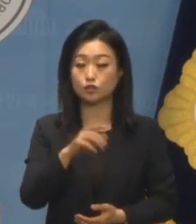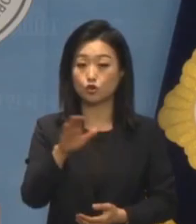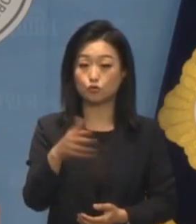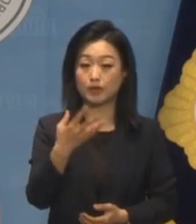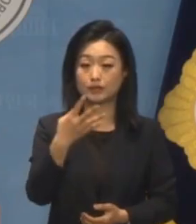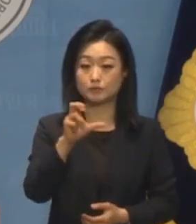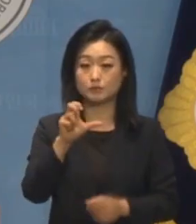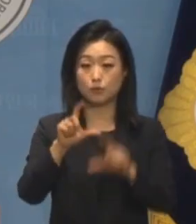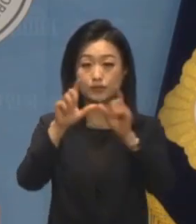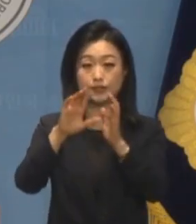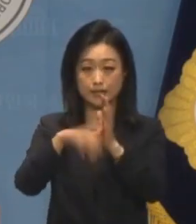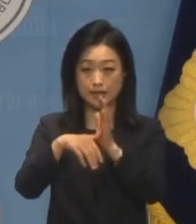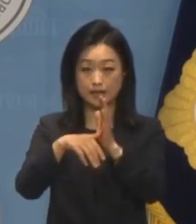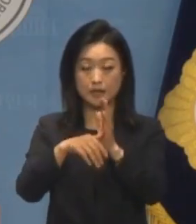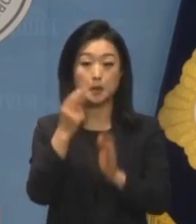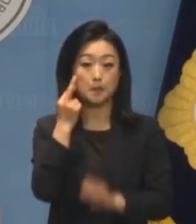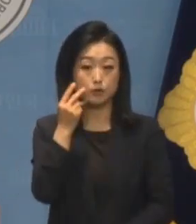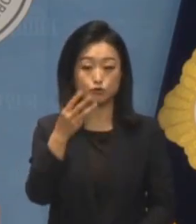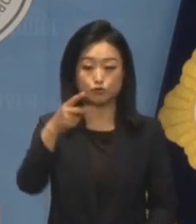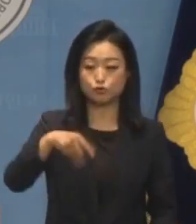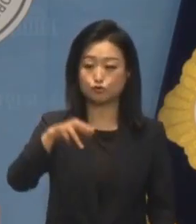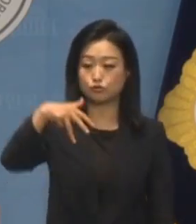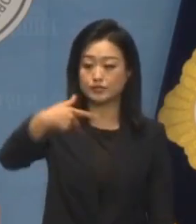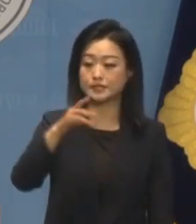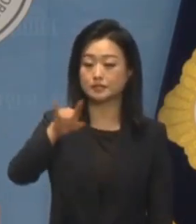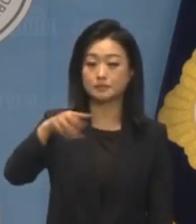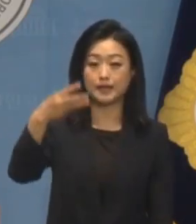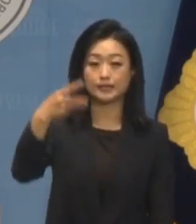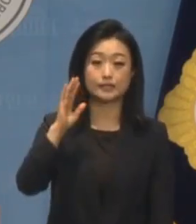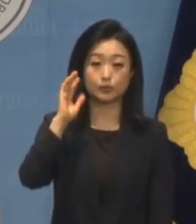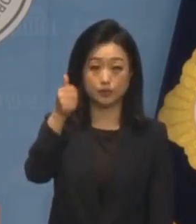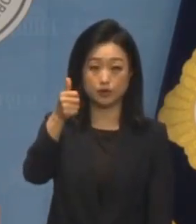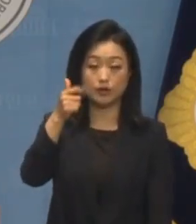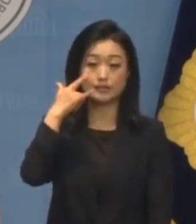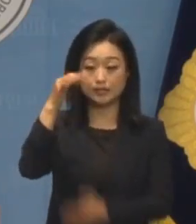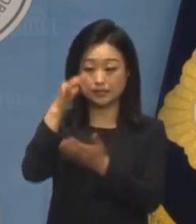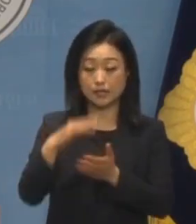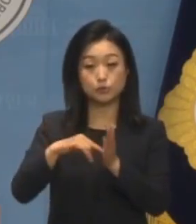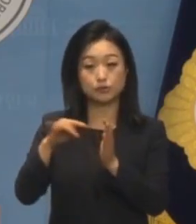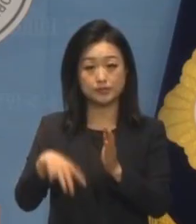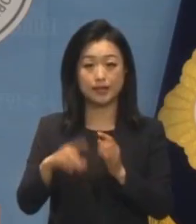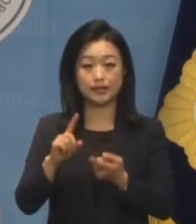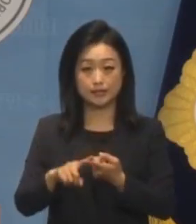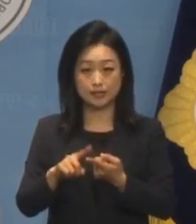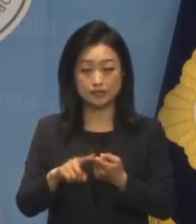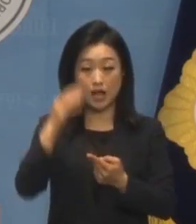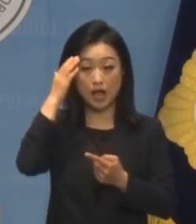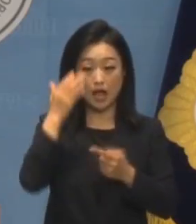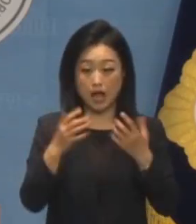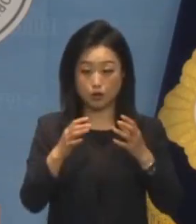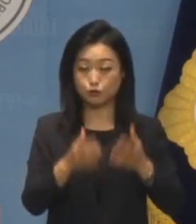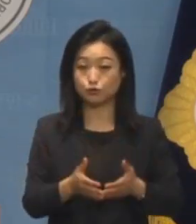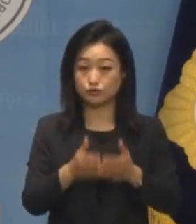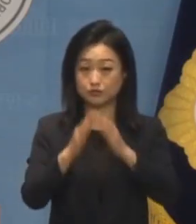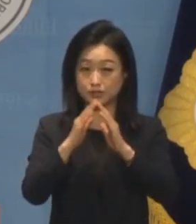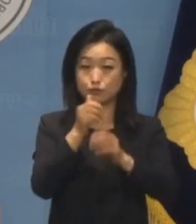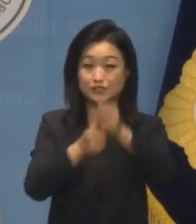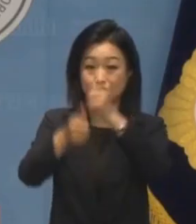1935년 미국 루스벨트 대통령은 상속세 이념으로 우리나라를 세운